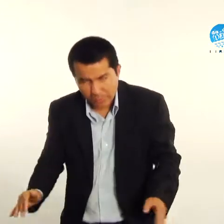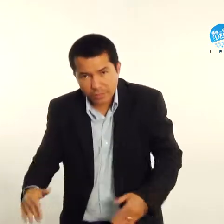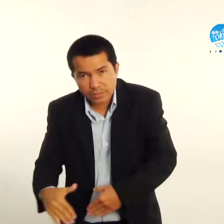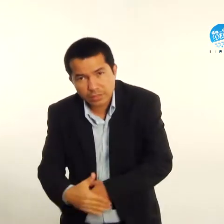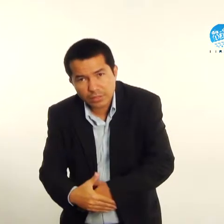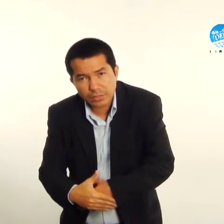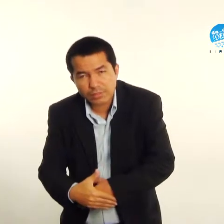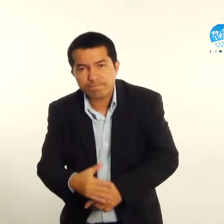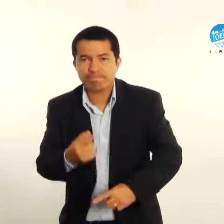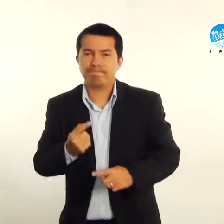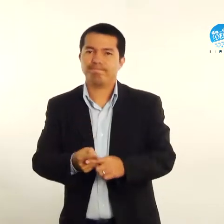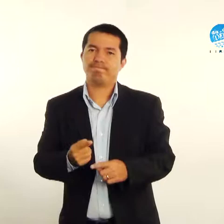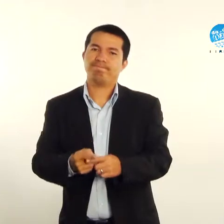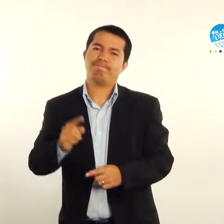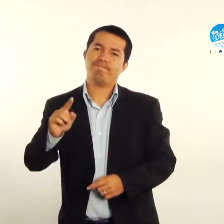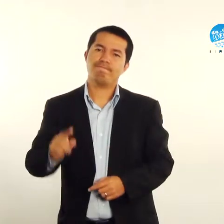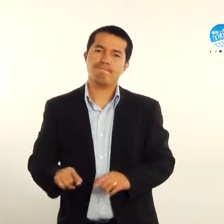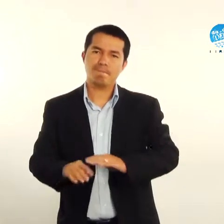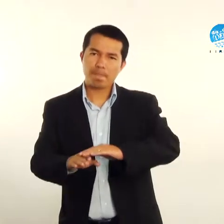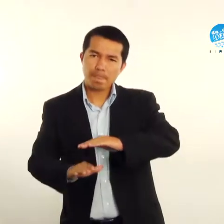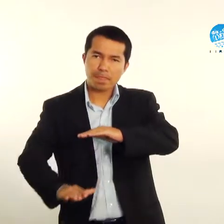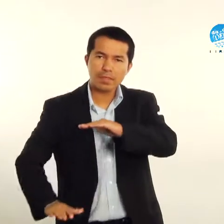menor, de um pequenino.